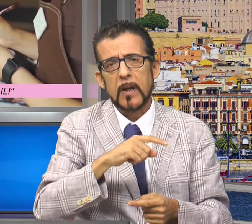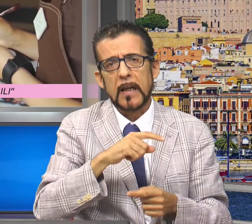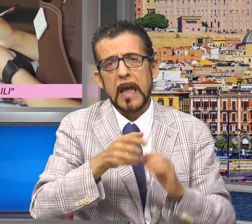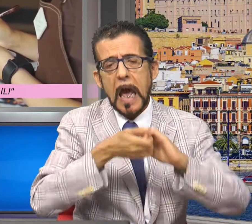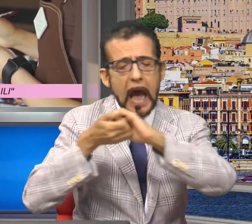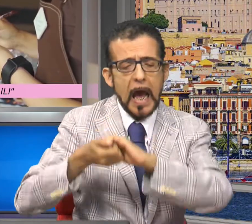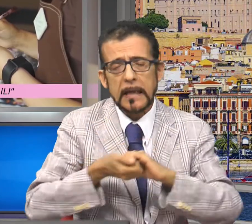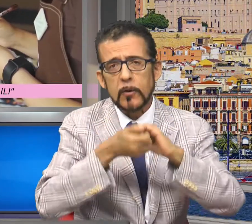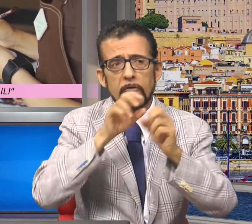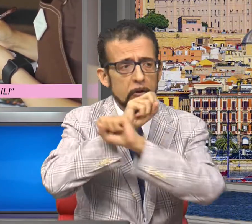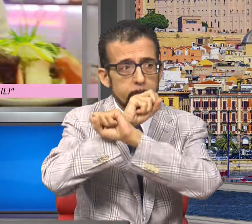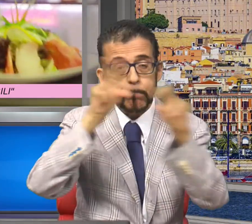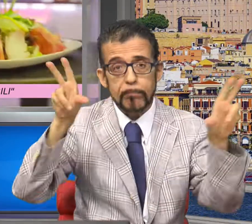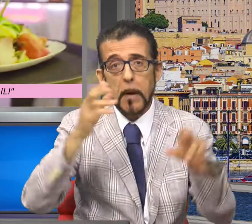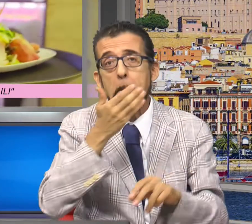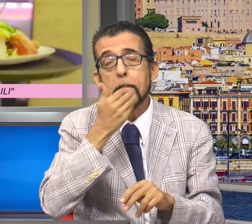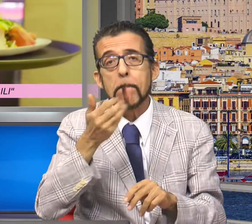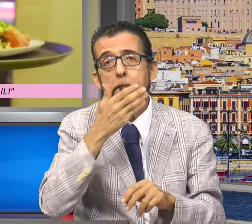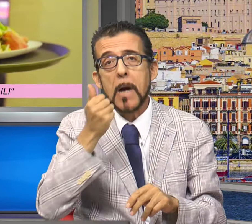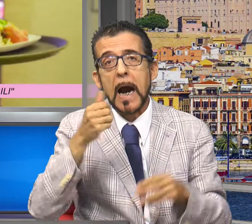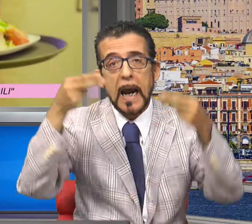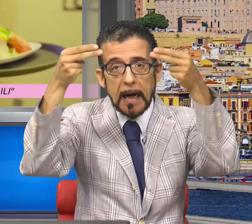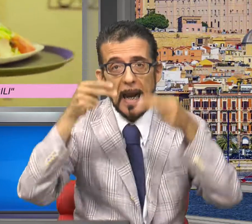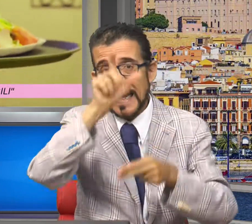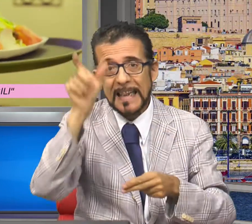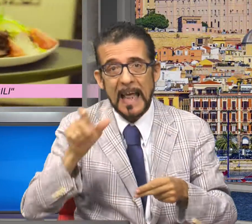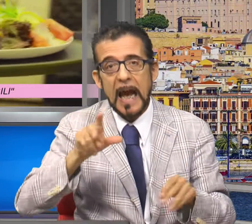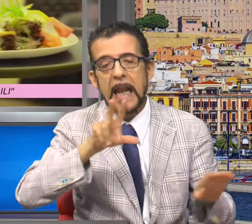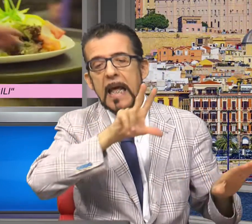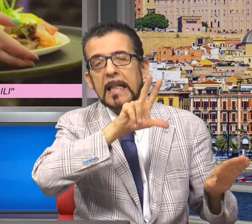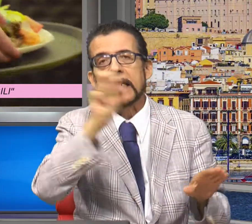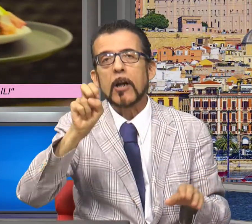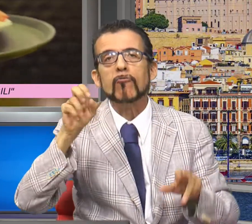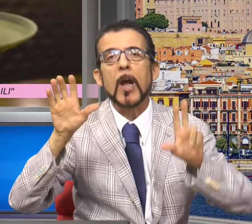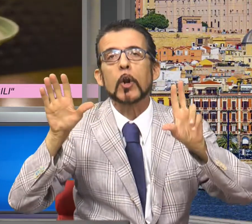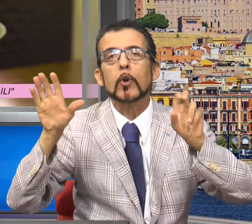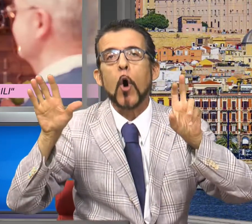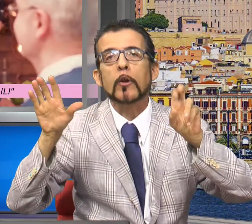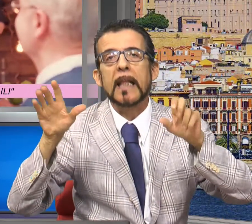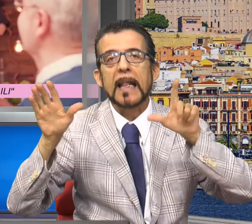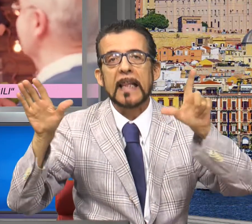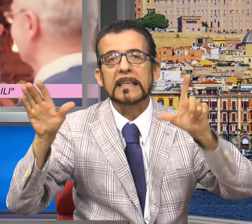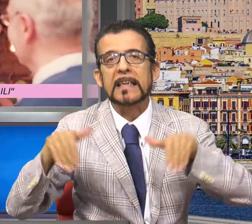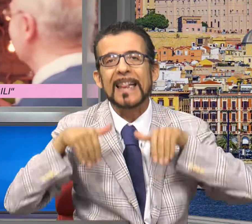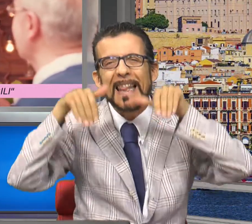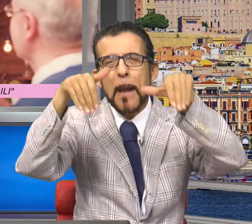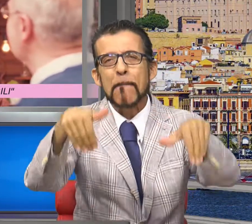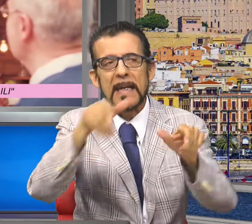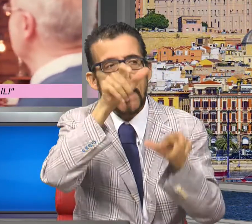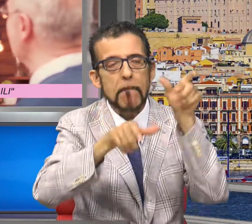Servirebbero 387.000 in tutta Italia lavoratori stagionali, di cui il 40% risulta introvabile. Mancano barman, cuochi, camerieri, addetti